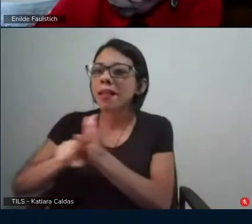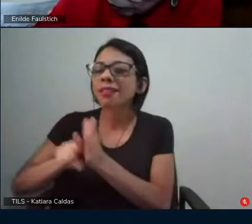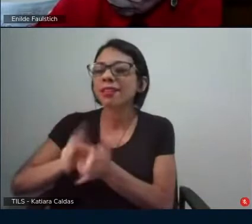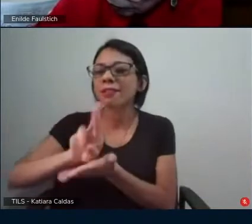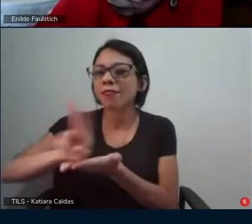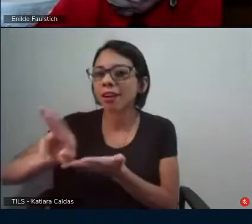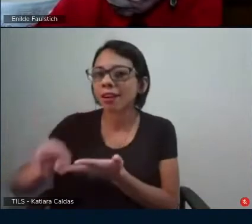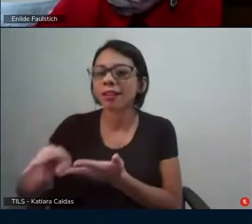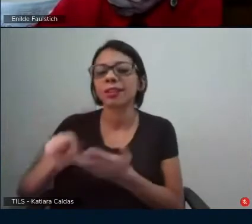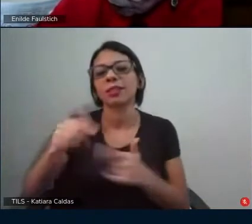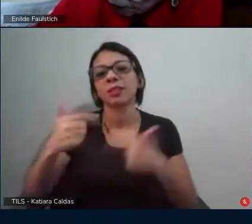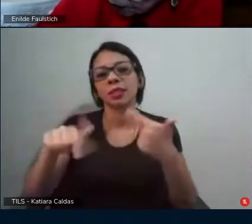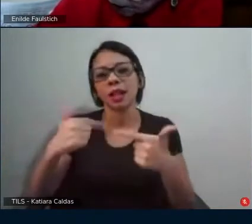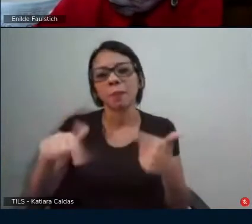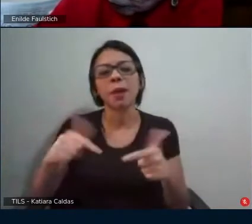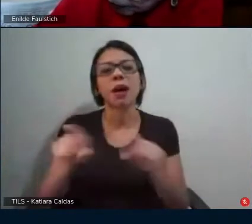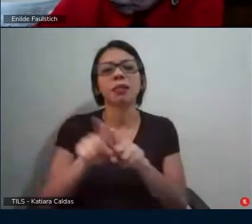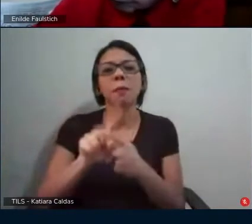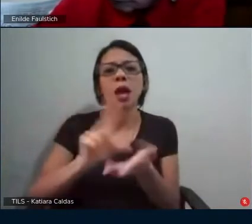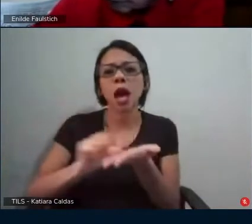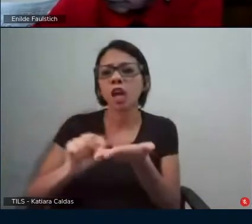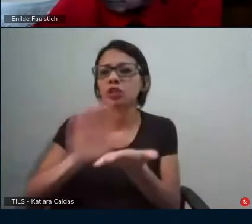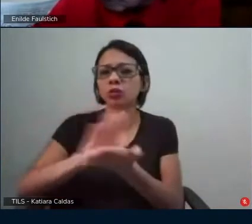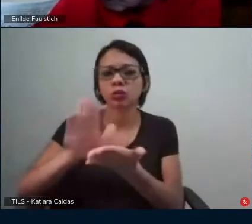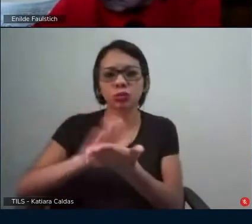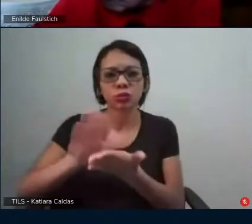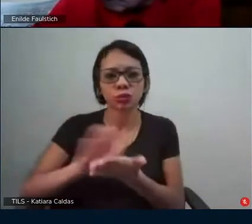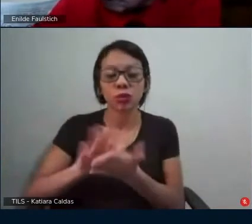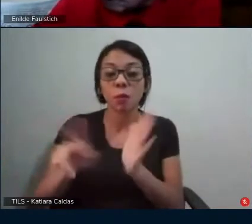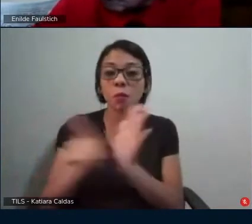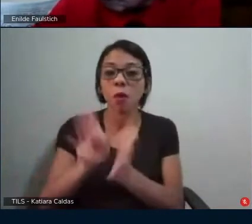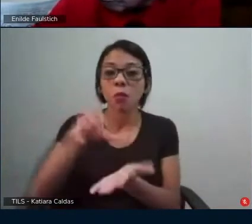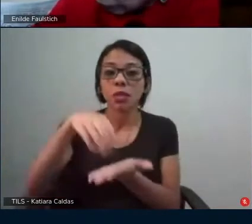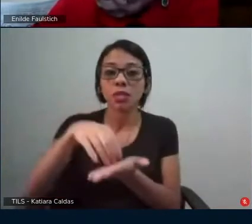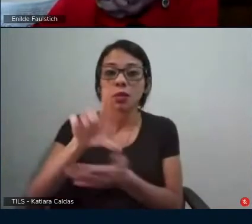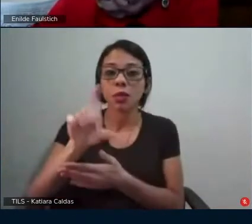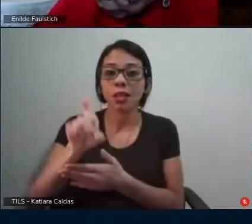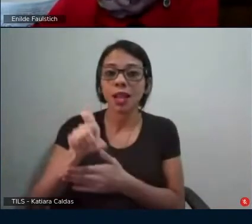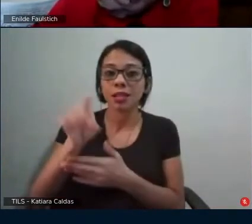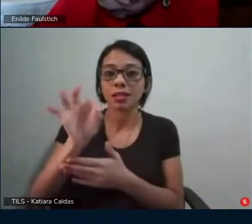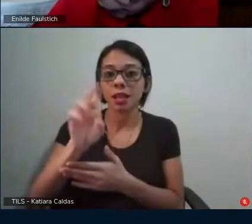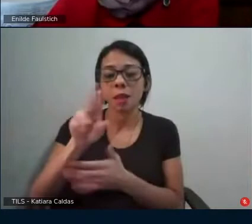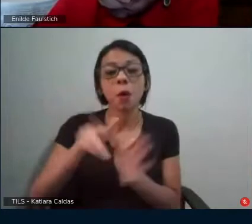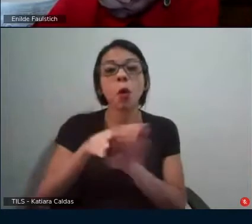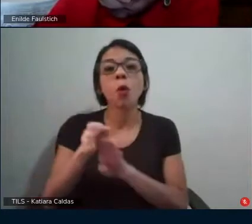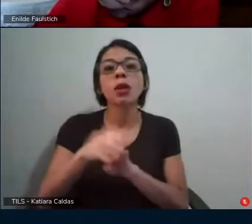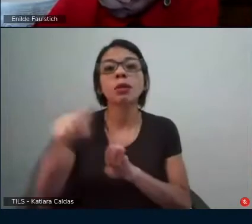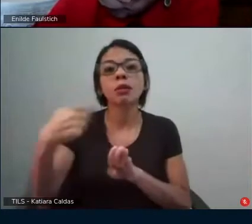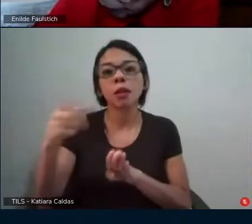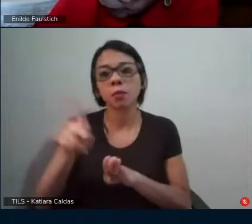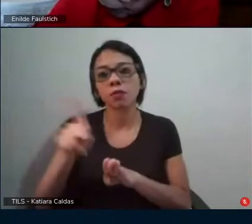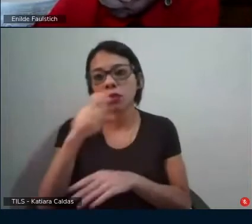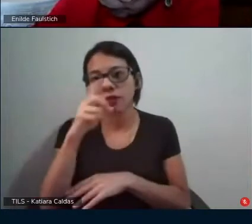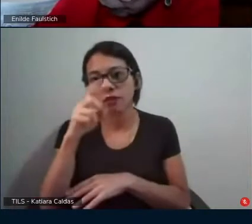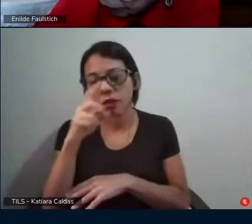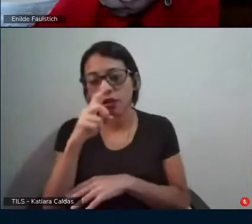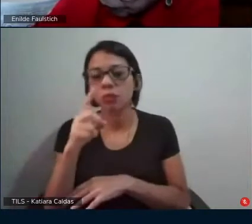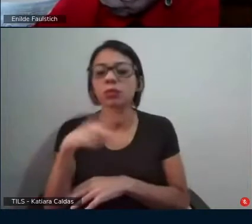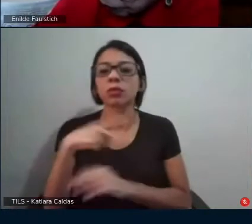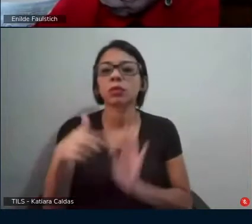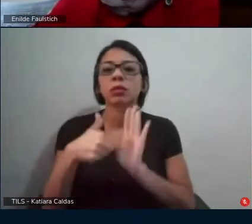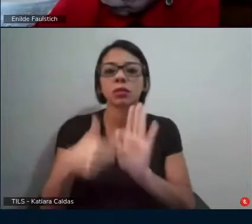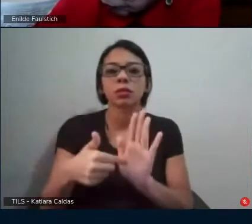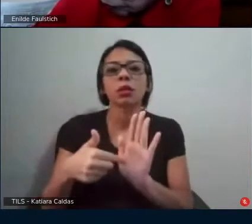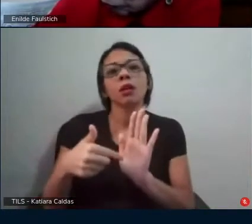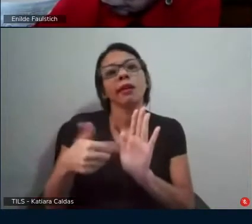realizadas, trabalhos e artigos publicados, o Centro Lexterme, sob orientação da professora Enilde Fausches, traz cada